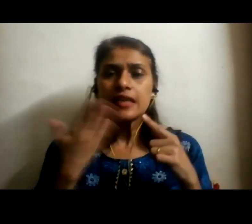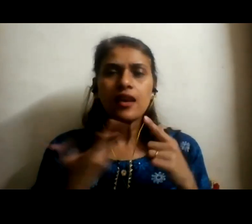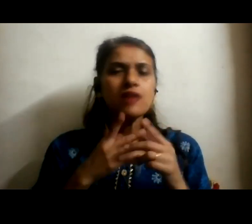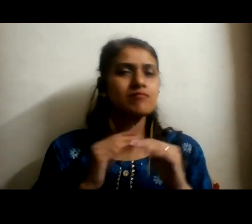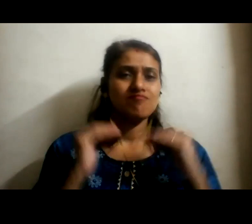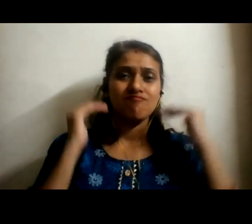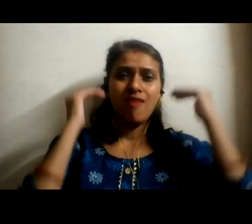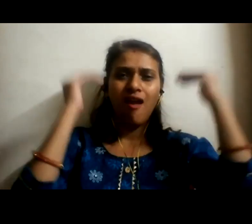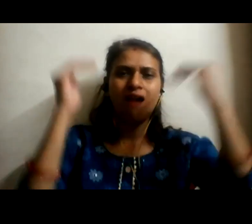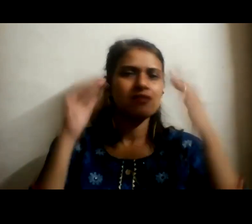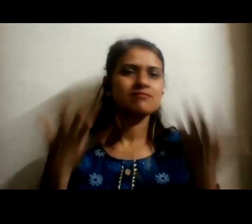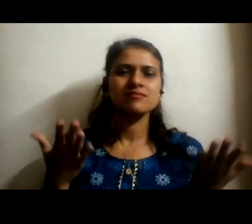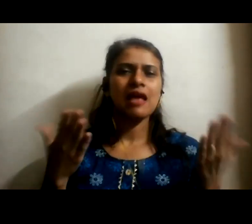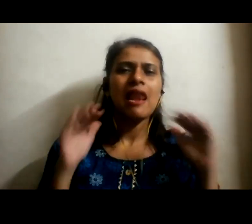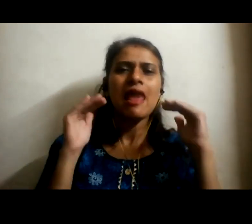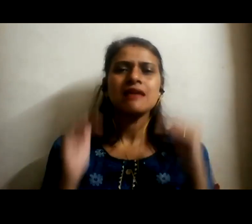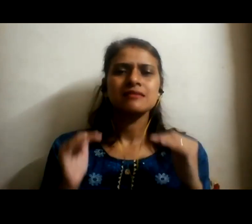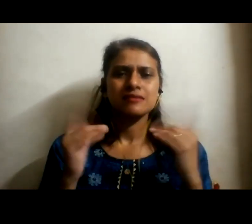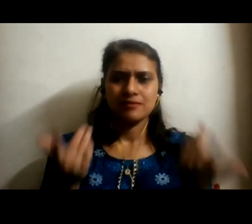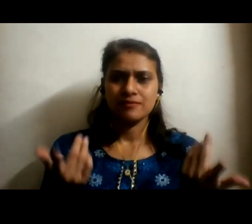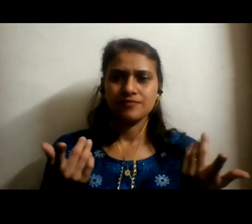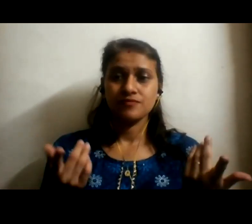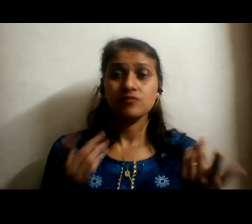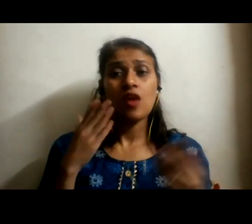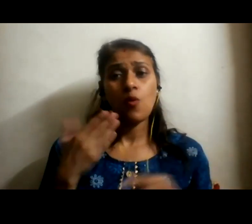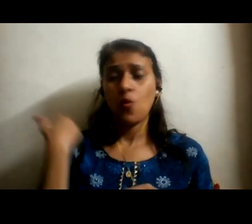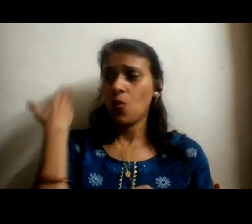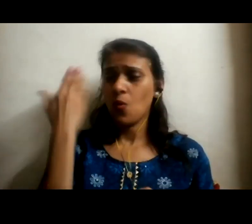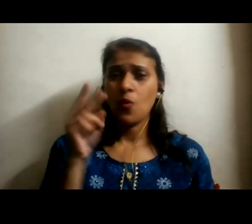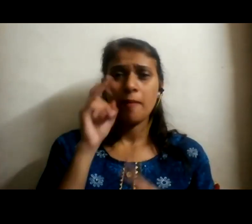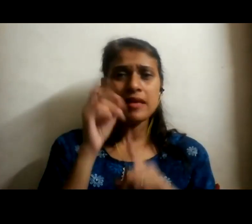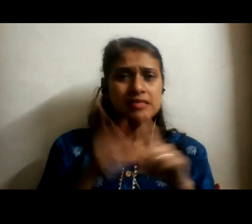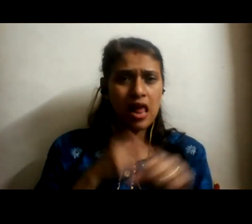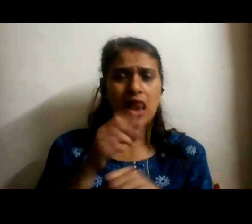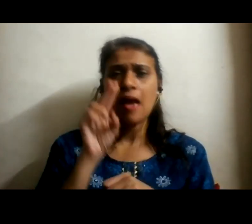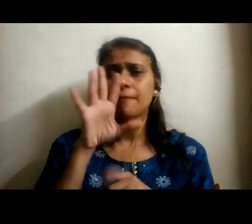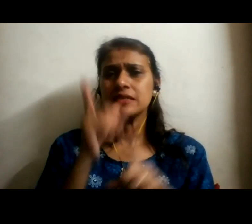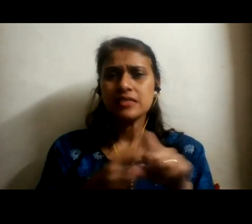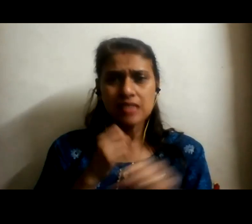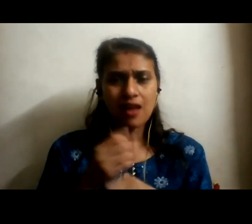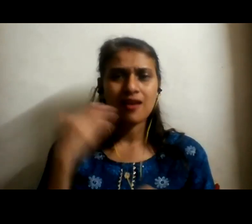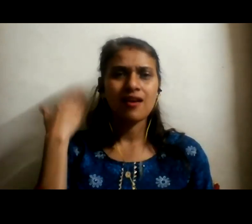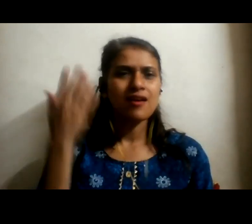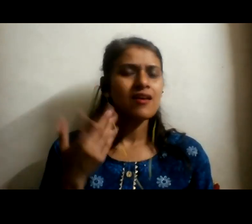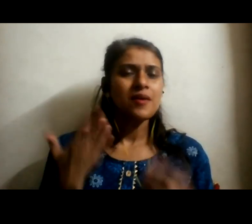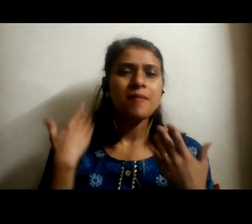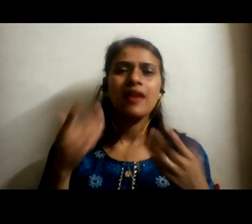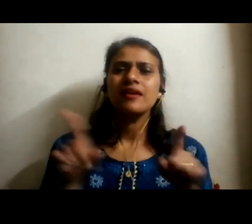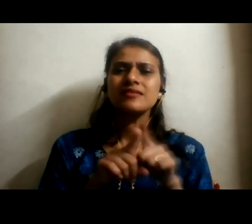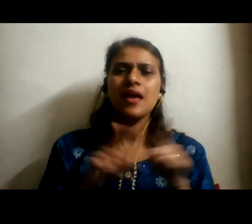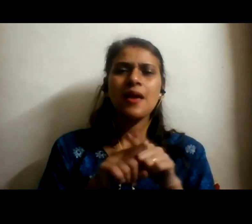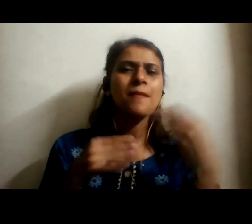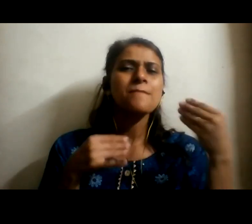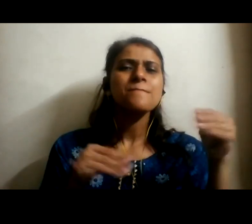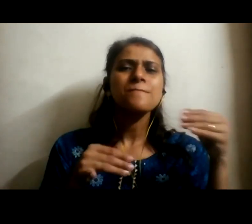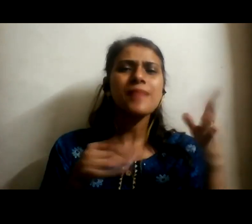जा पाती है। सबको लगता है वही चीजें कि आज से जो 20 साल 25 साल पहले जो चीजें चली आ रही थी, कागज का सामान हाथ से बना लो और